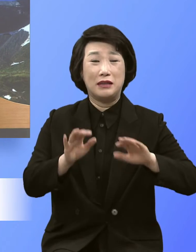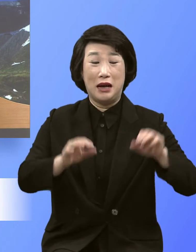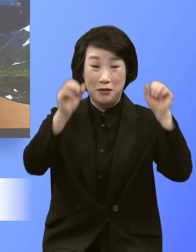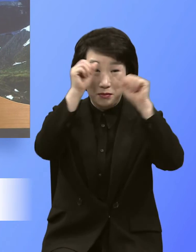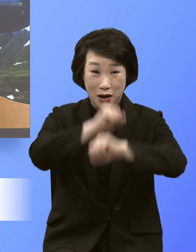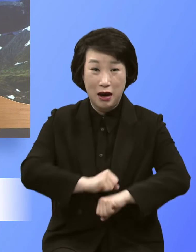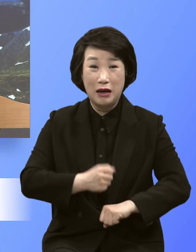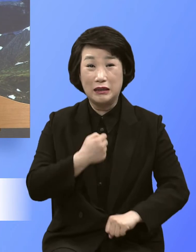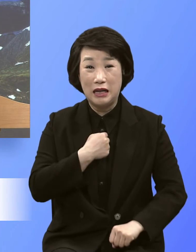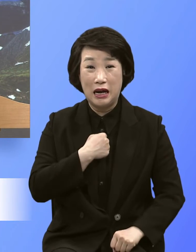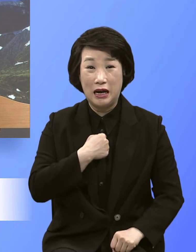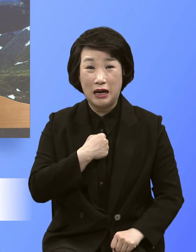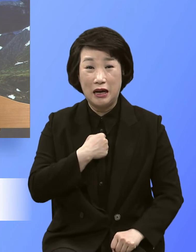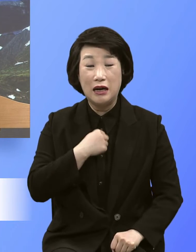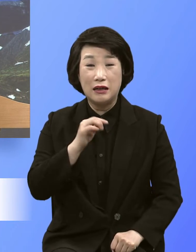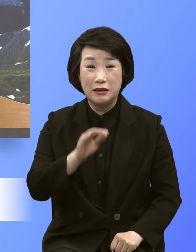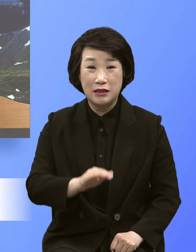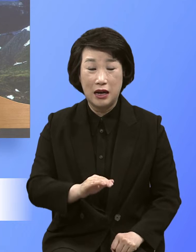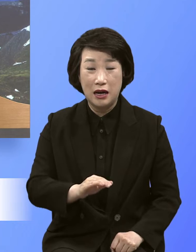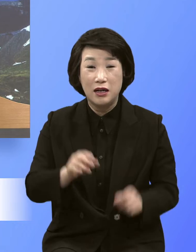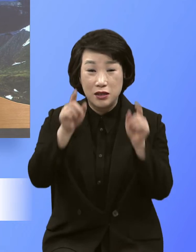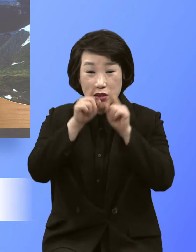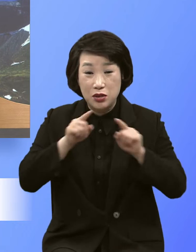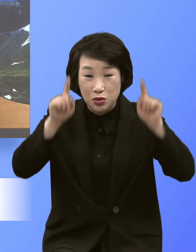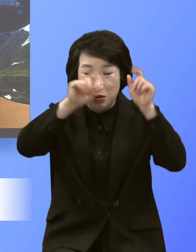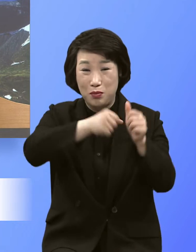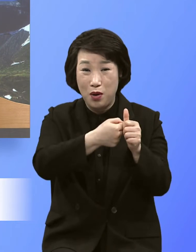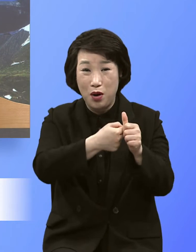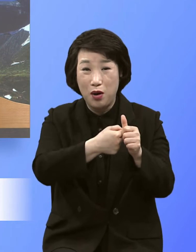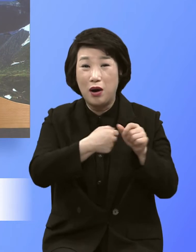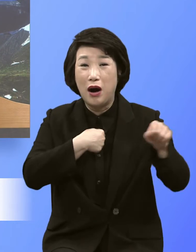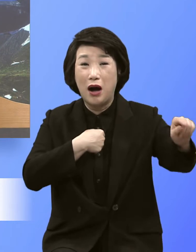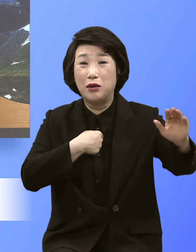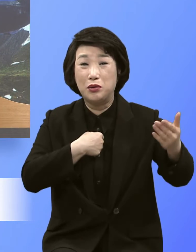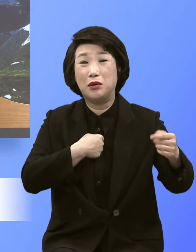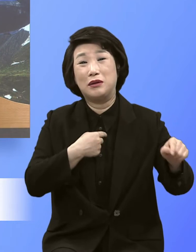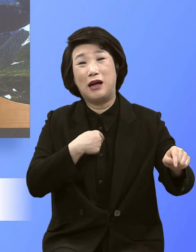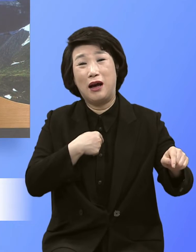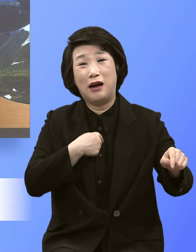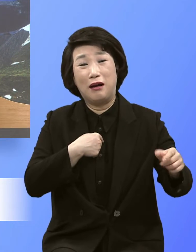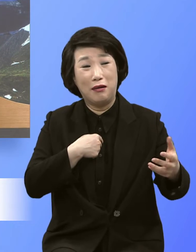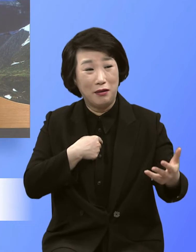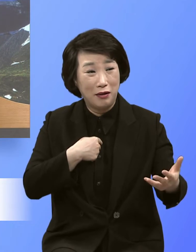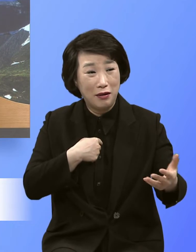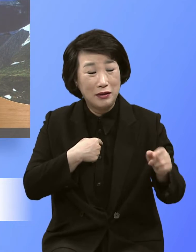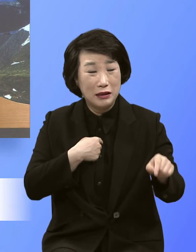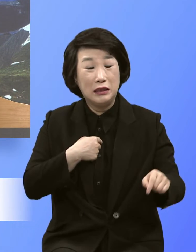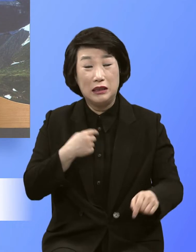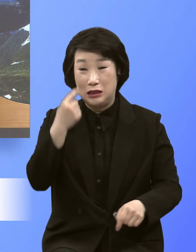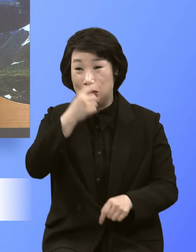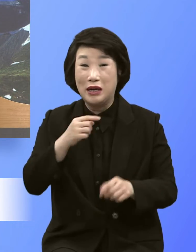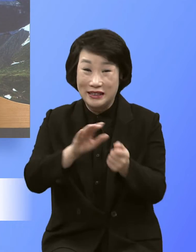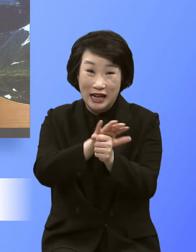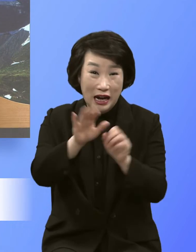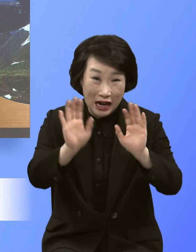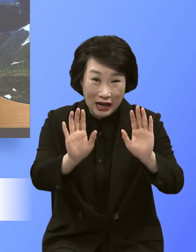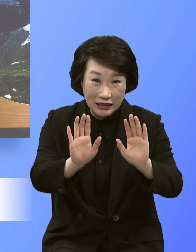멸망할 수밖에 없어 지옥의 형벌을 받을 수밖에 없으니 이성적 사랑이